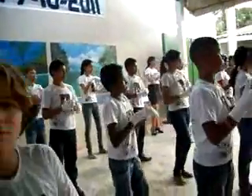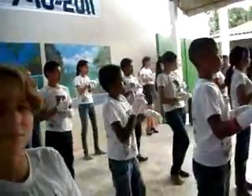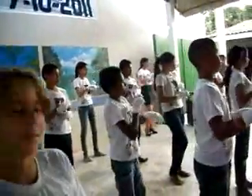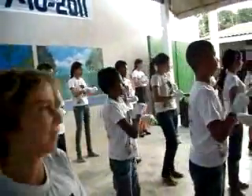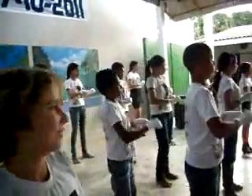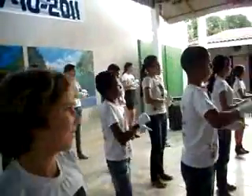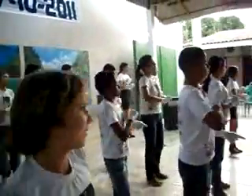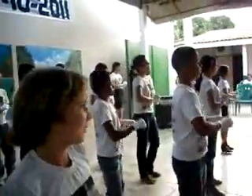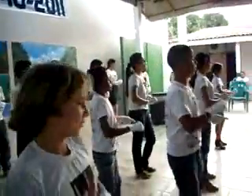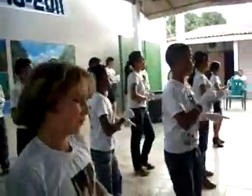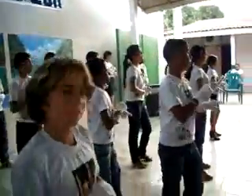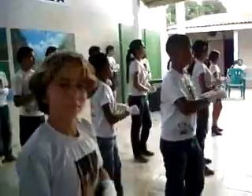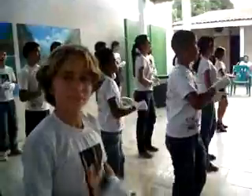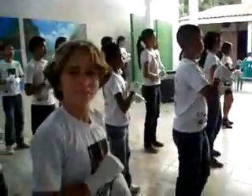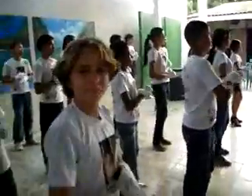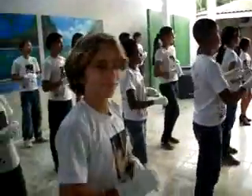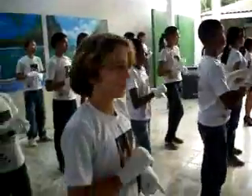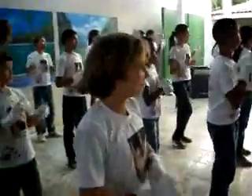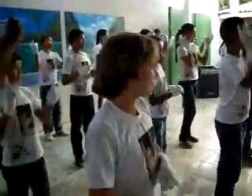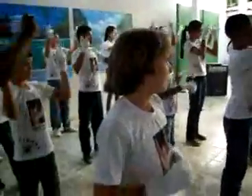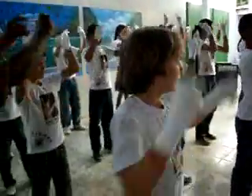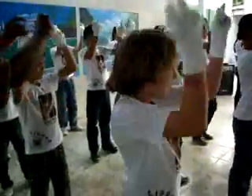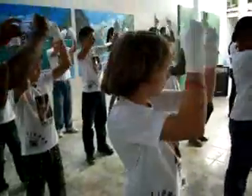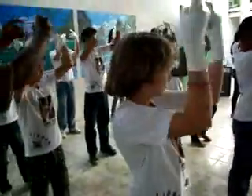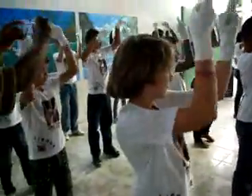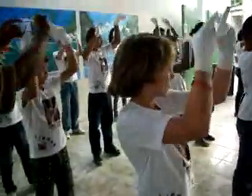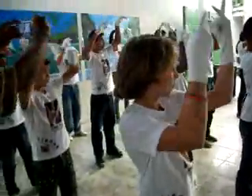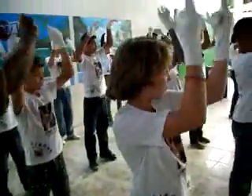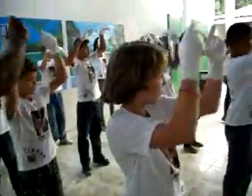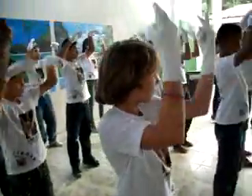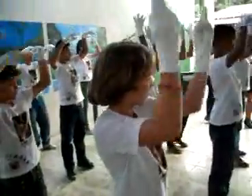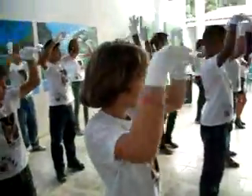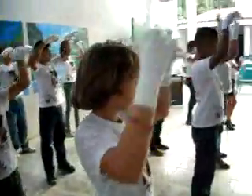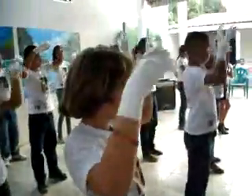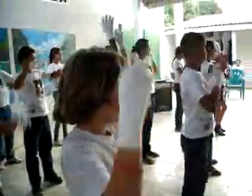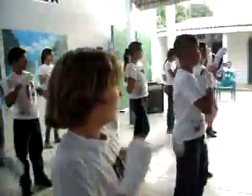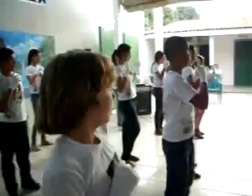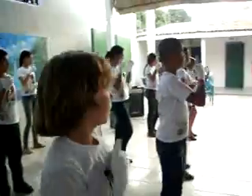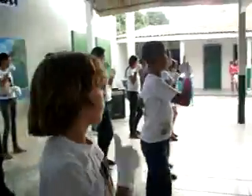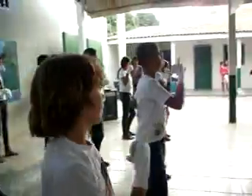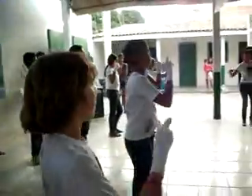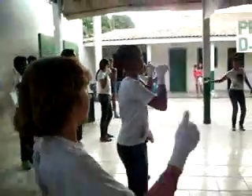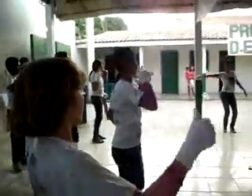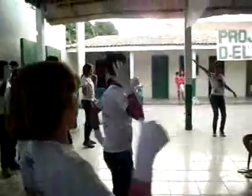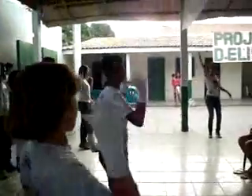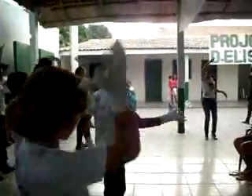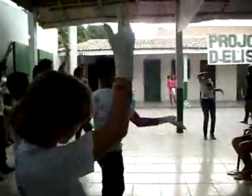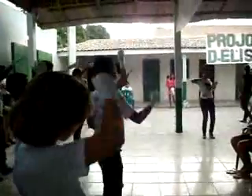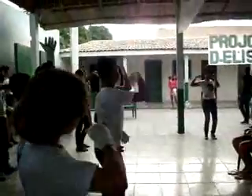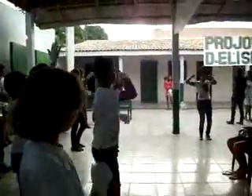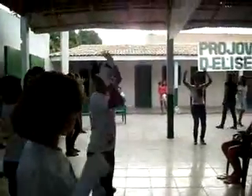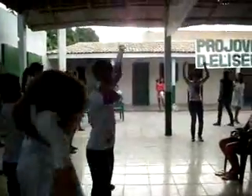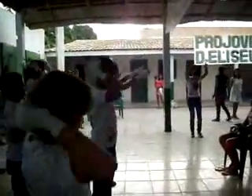só faz bem E tão amado, Eu um desfazer O presente e remitente é